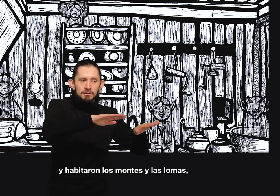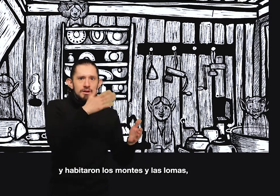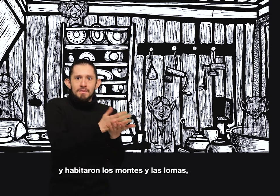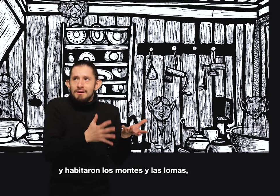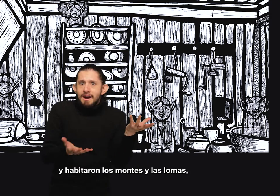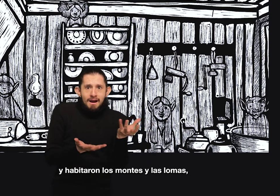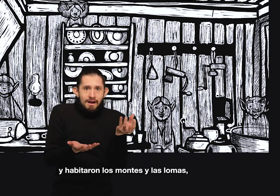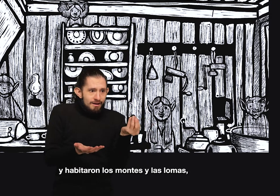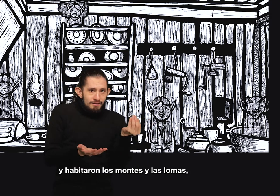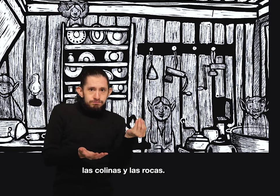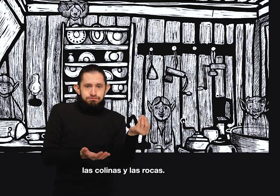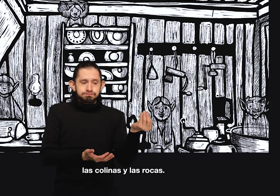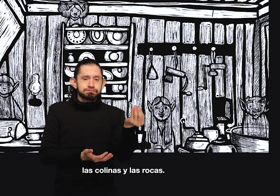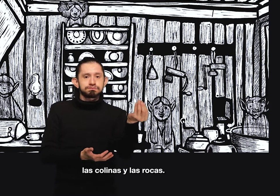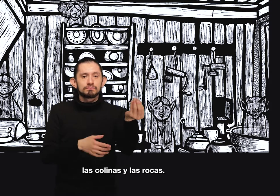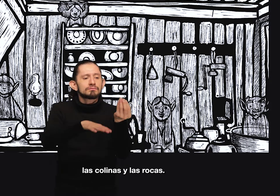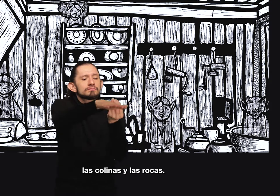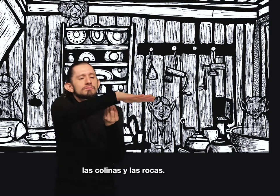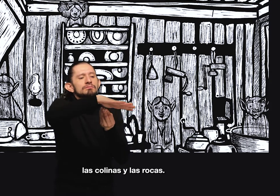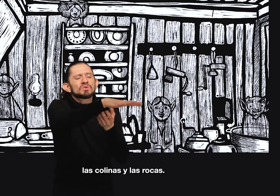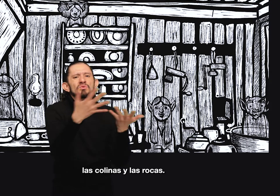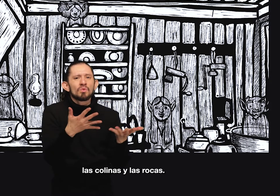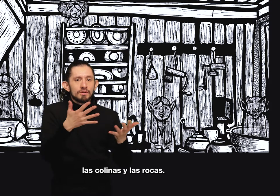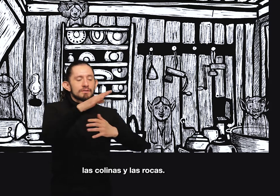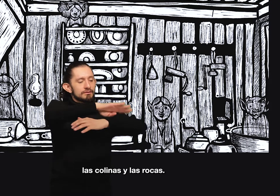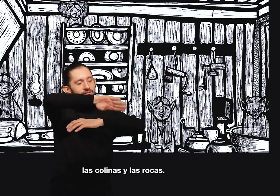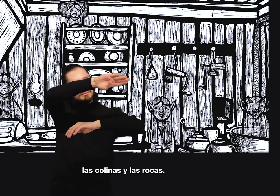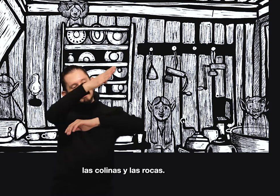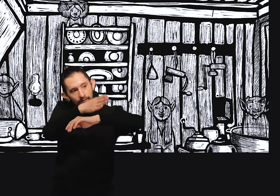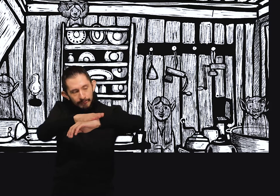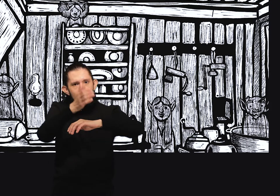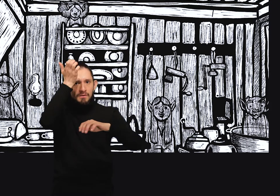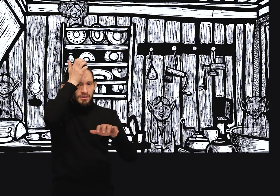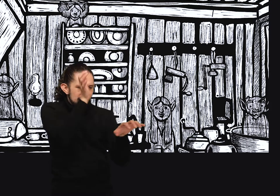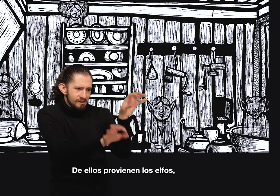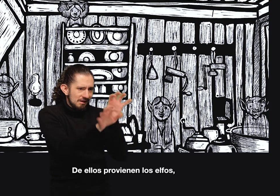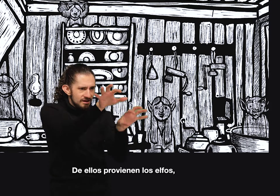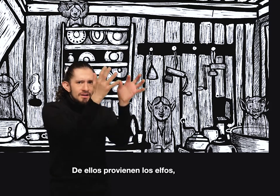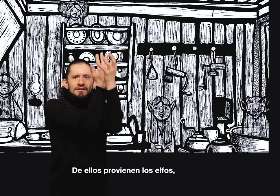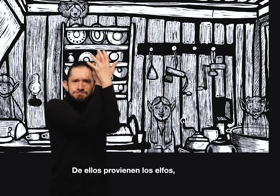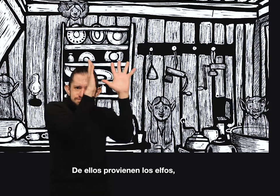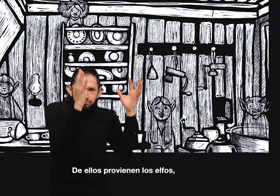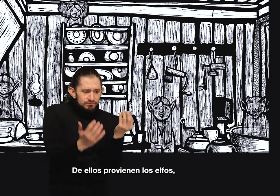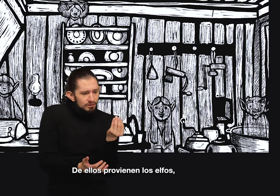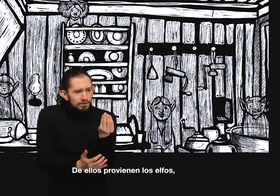y las lomas, las colinas y las rocas. De ellos provienen los elfos,